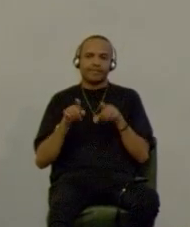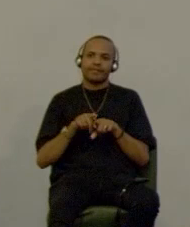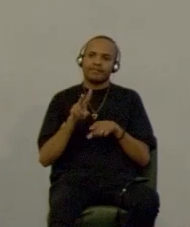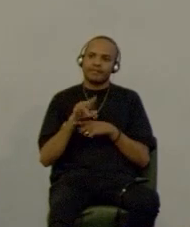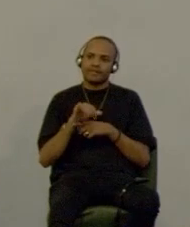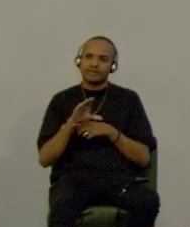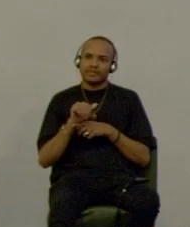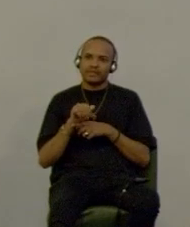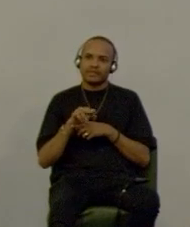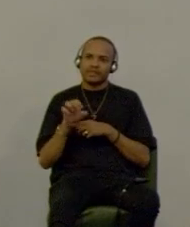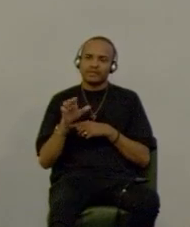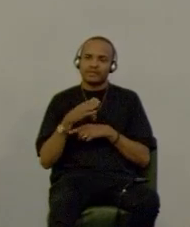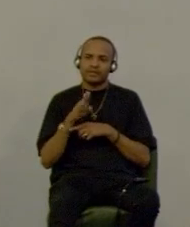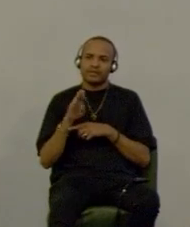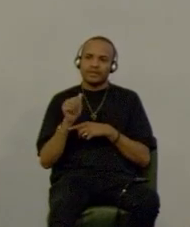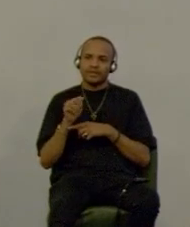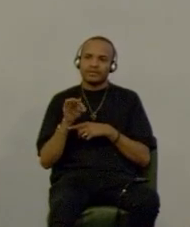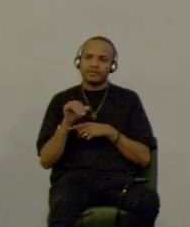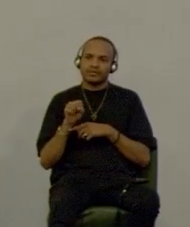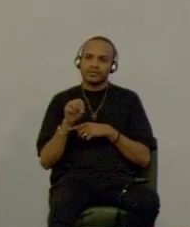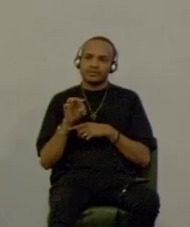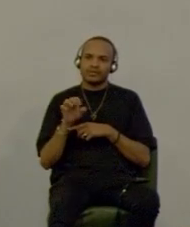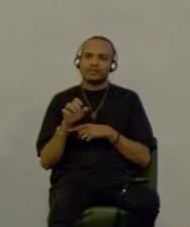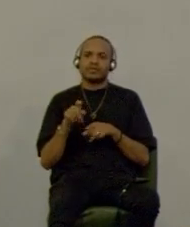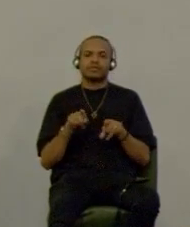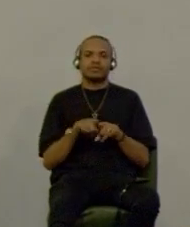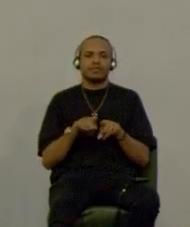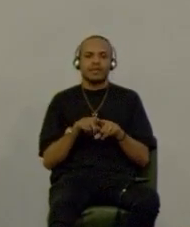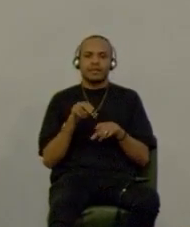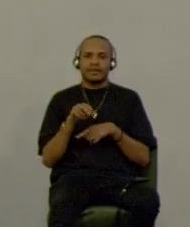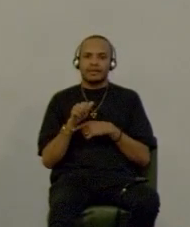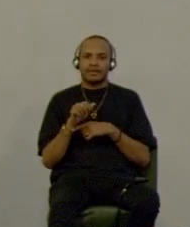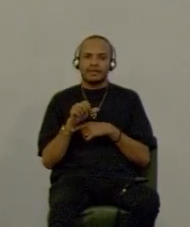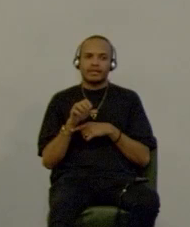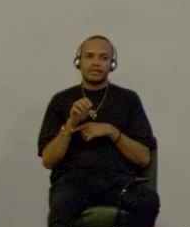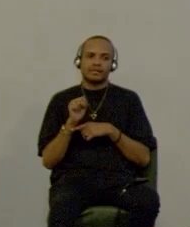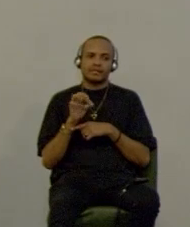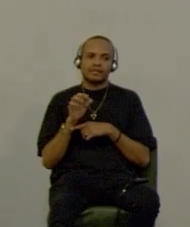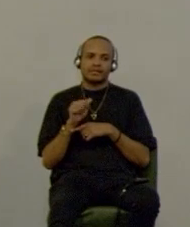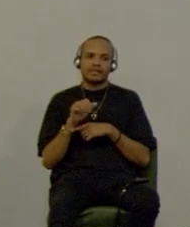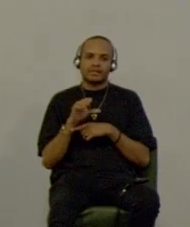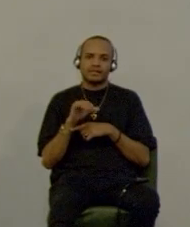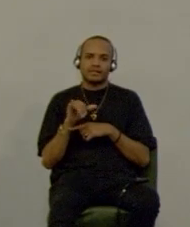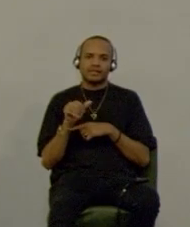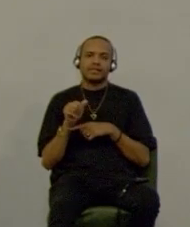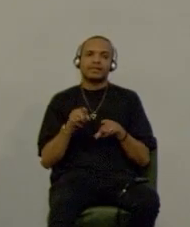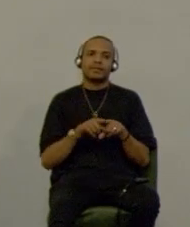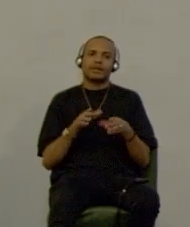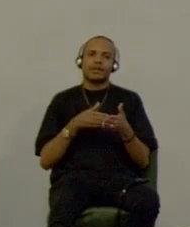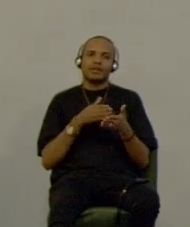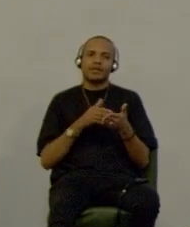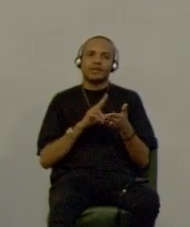Vinciane Desprez, com Baptiste Morisot e com Nastácia Martin. E um